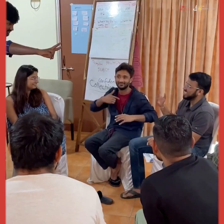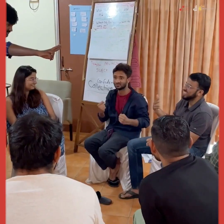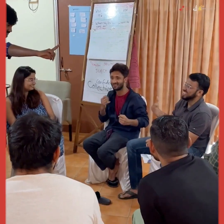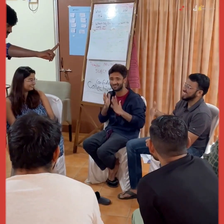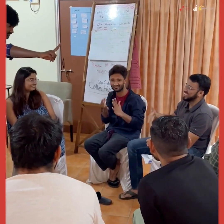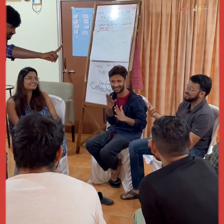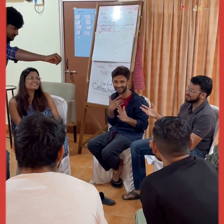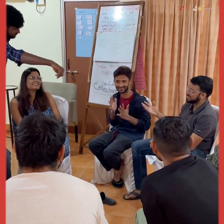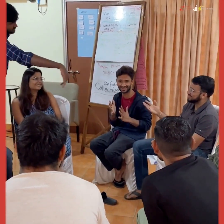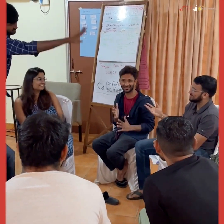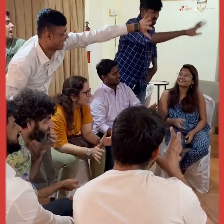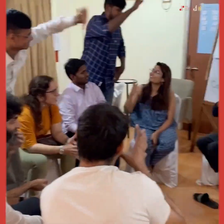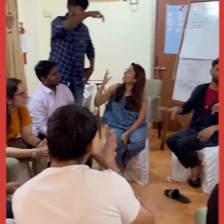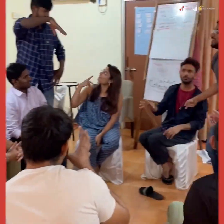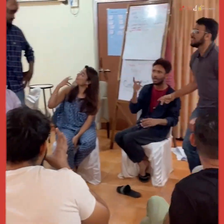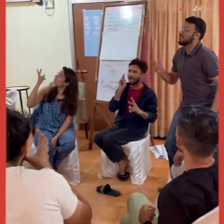लोग एक दूसरे से बात करते हुए,